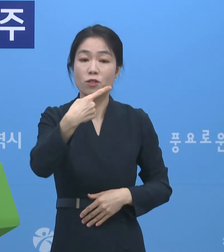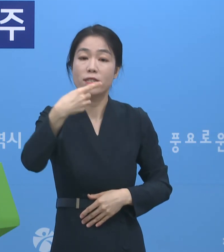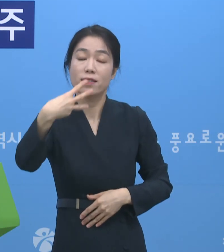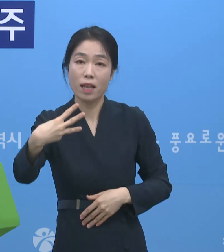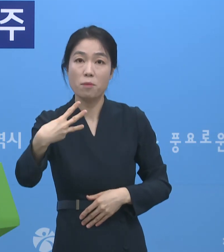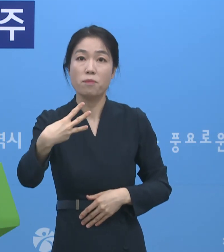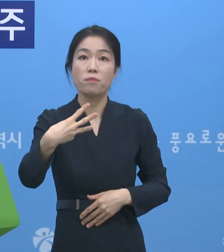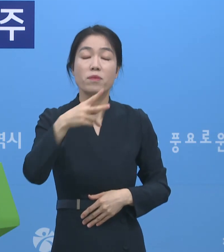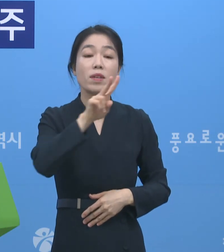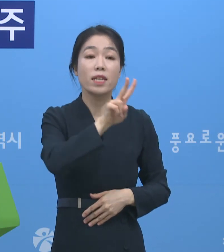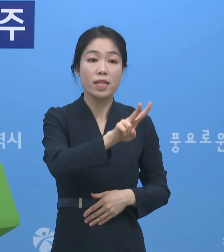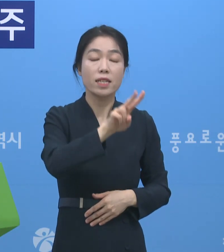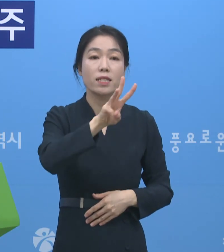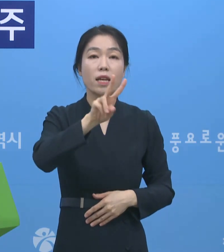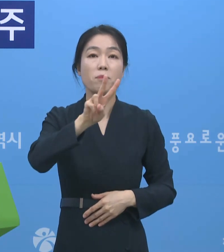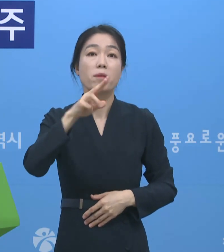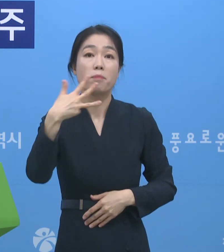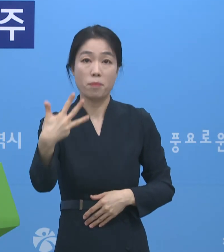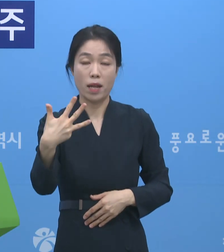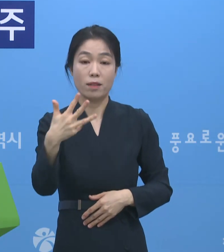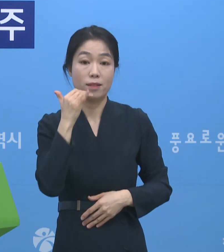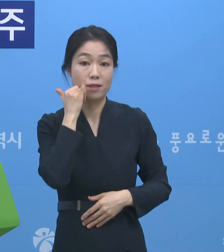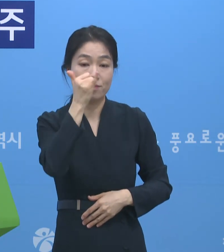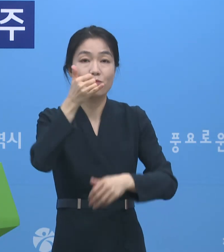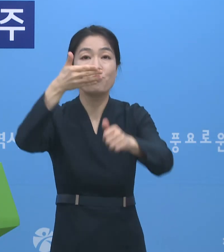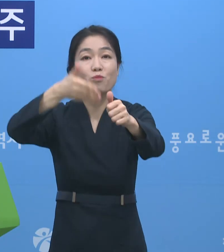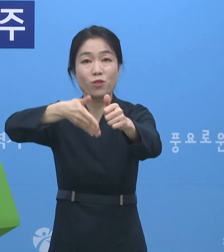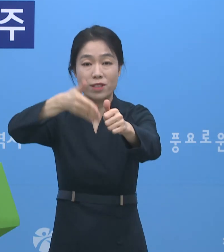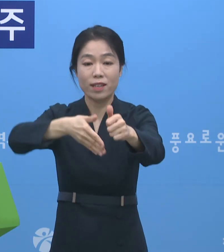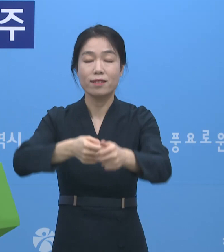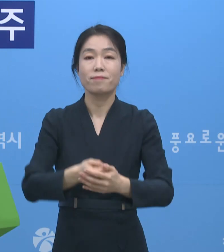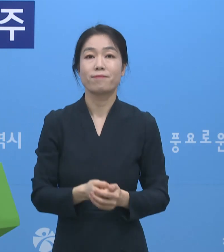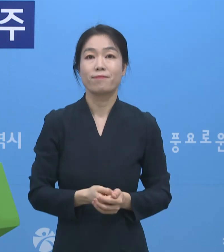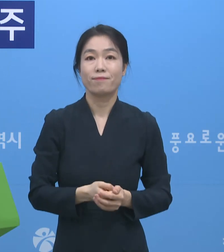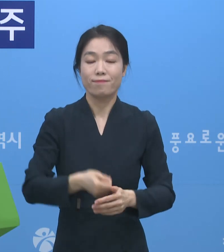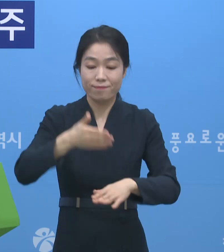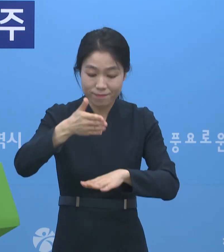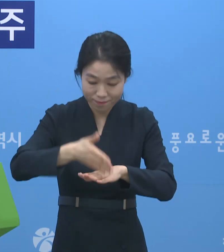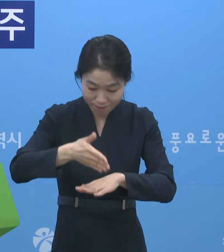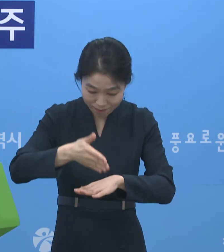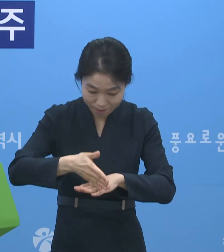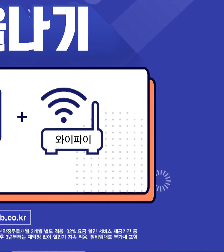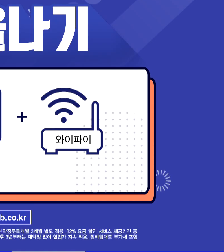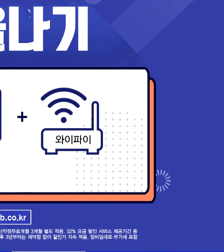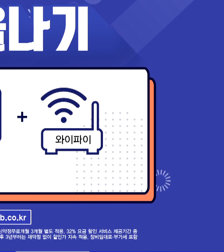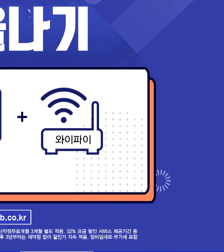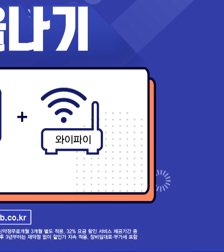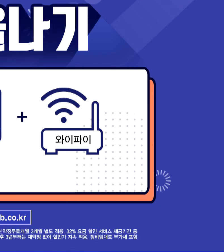전화번호 062-613-2328로 연락주시기 바랍니다. 감사합니다.